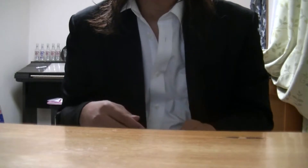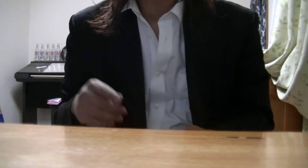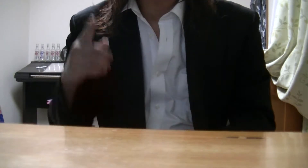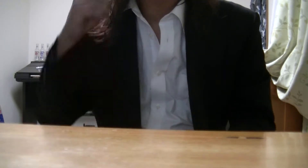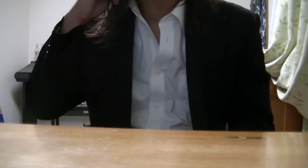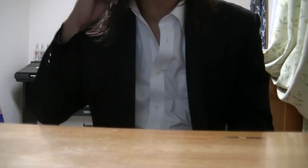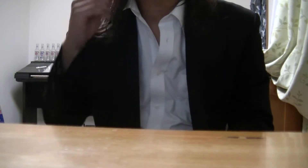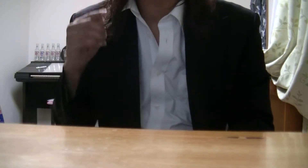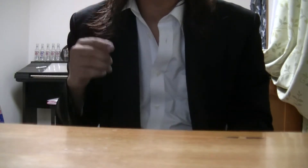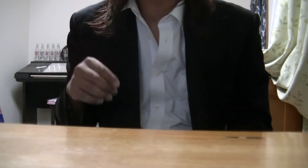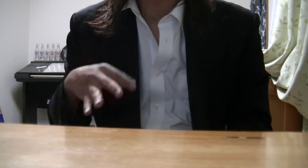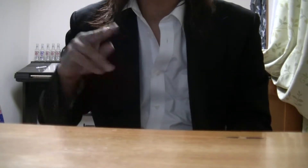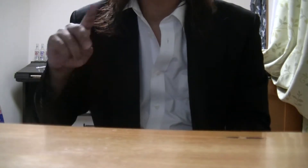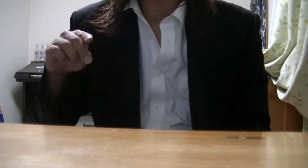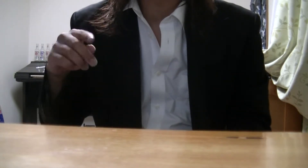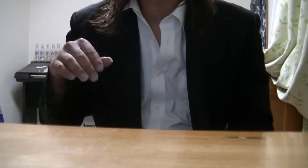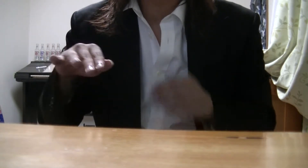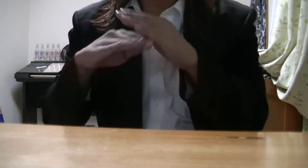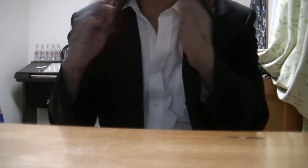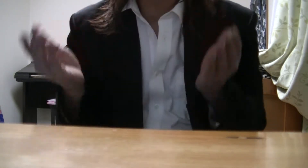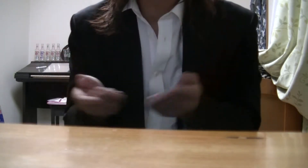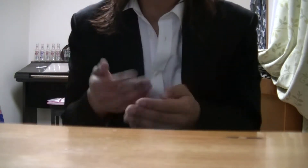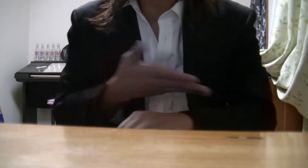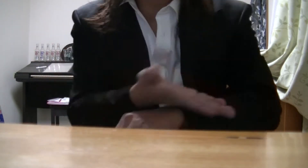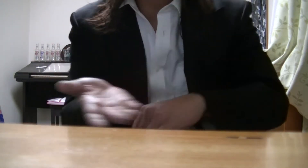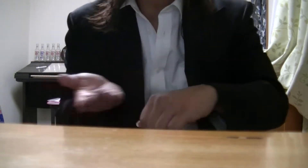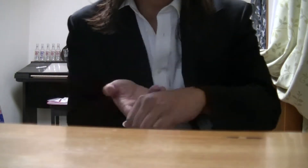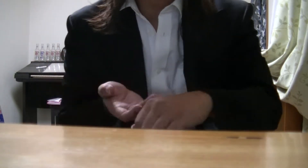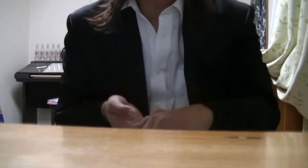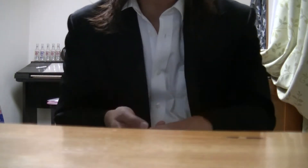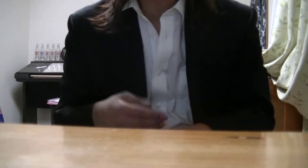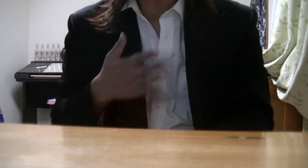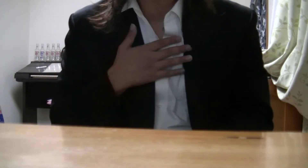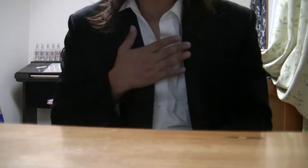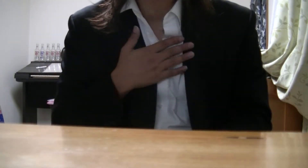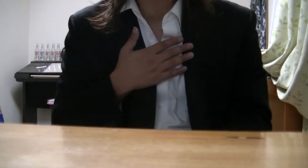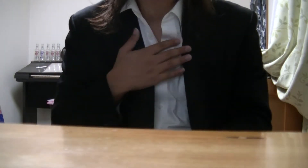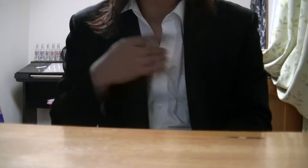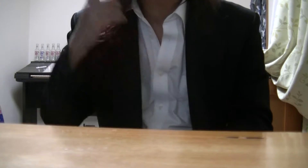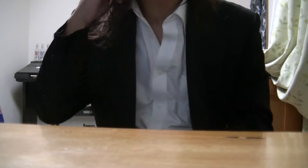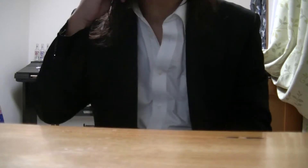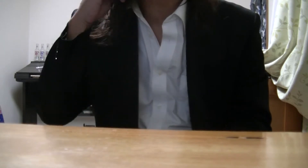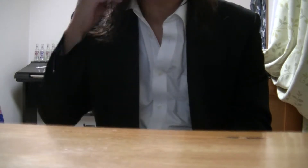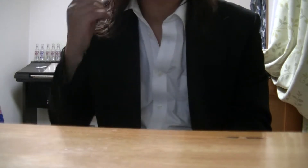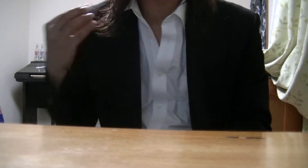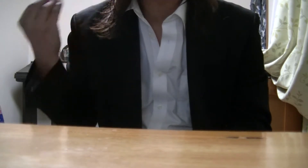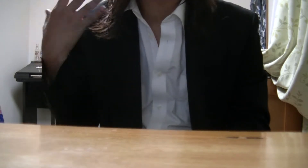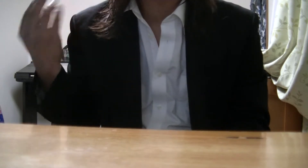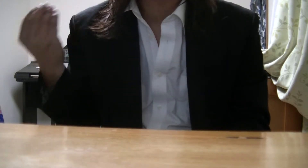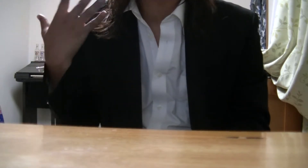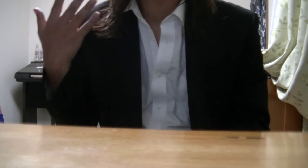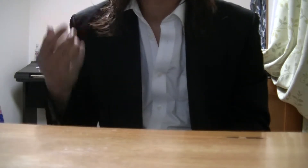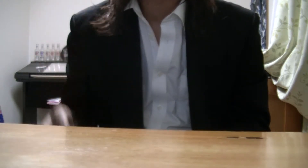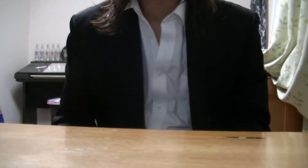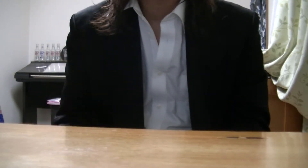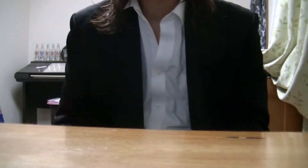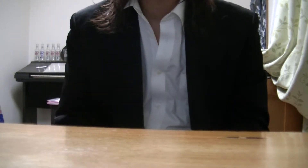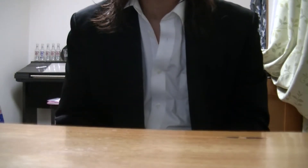石巻の人はきっとそんな気持ちがあるんよって言われました。衝撃でし